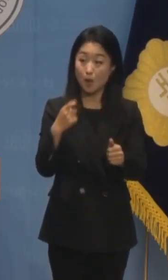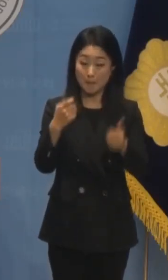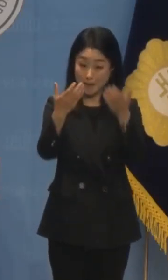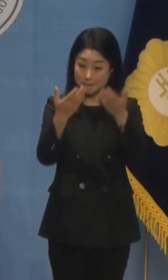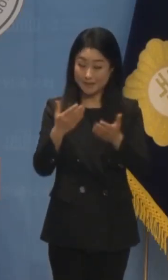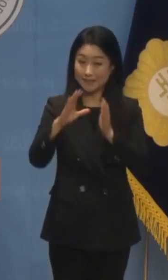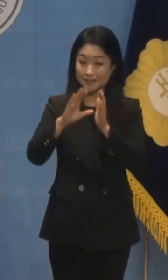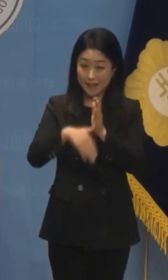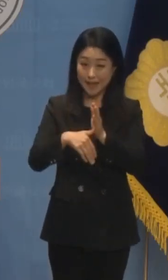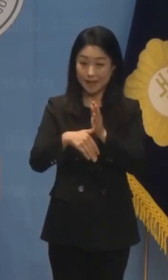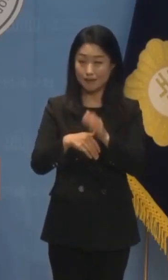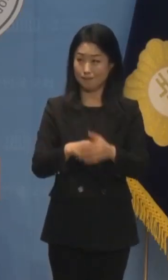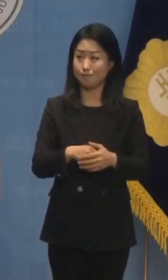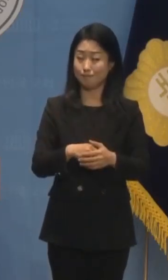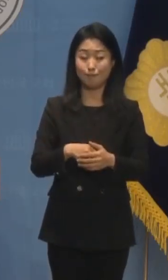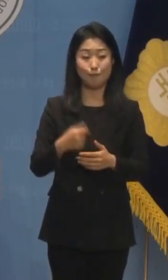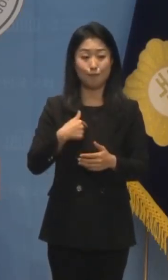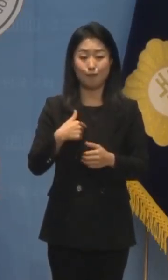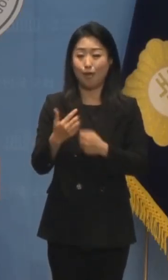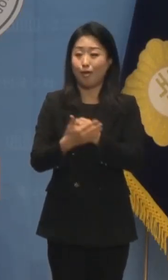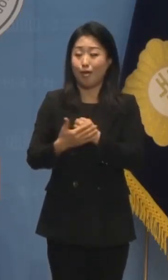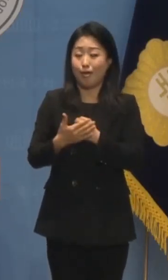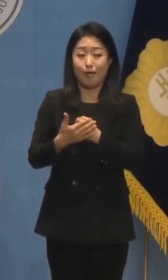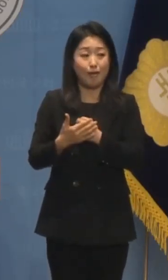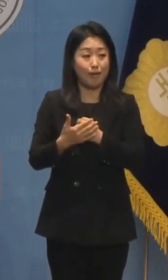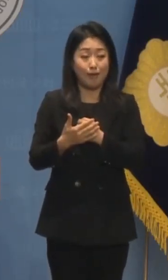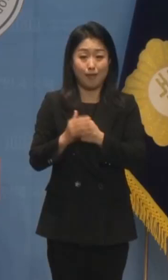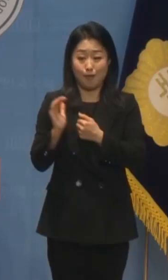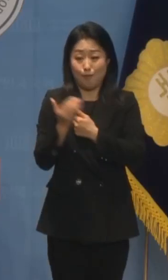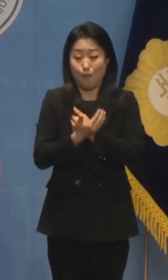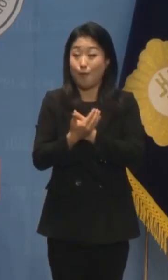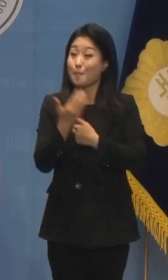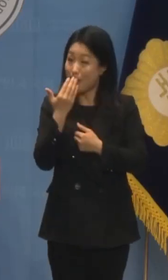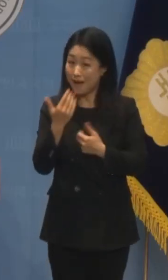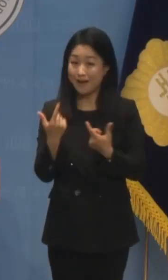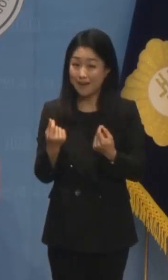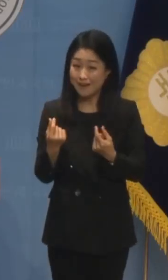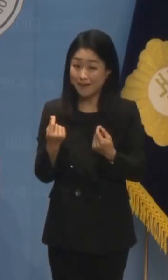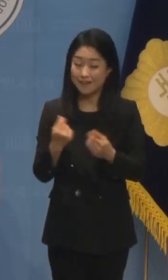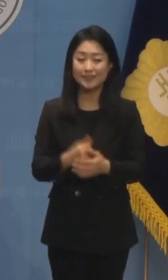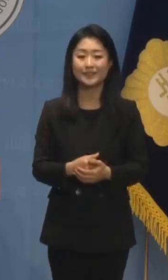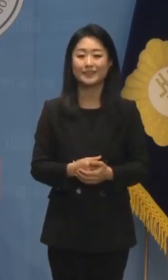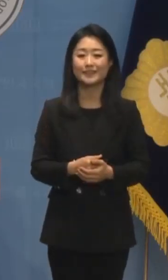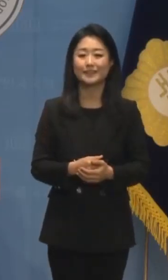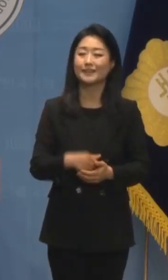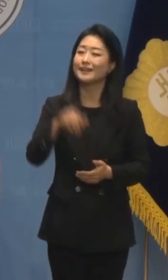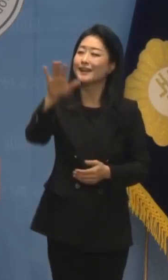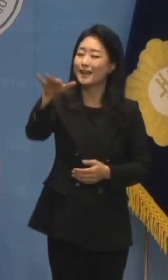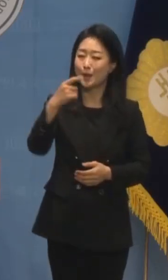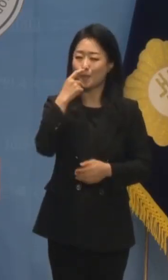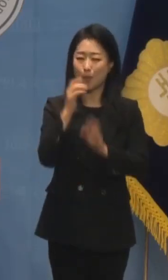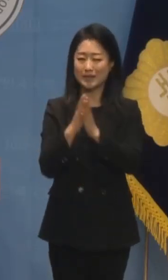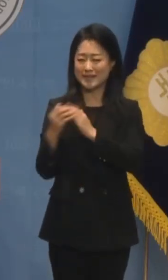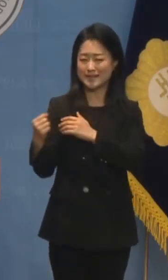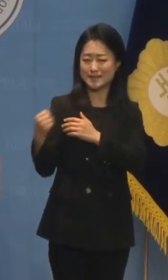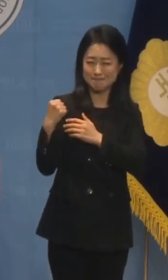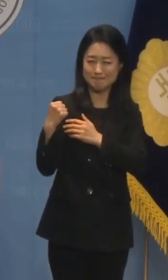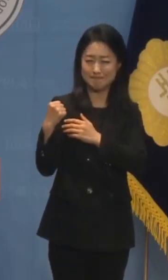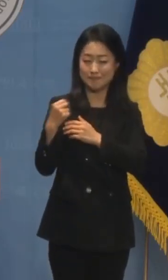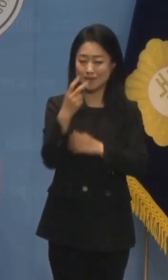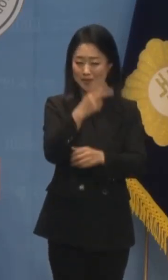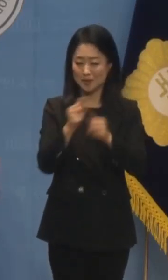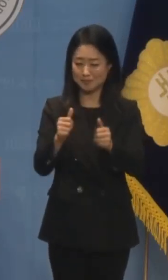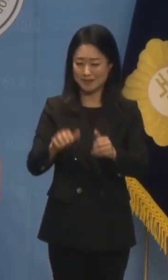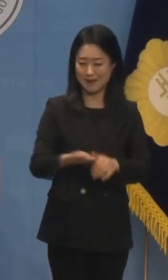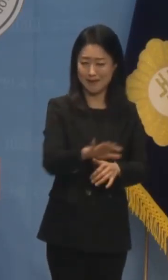협박당하는 우스운 꼴은 면할 거 아닙니까? 그래야 아직까지는 자신들의 영향력 아래에 있는